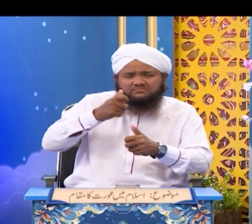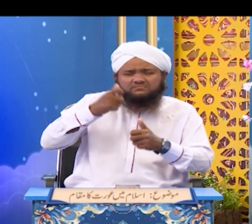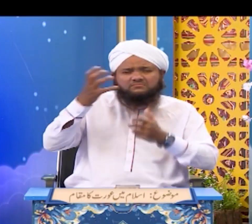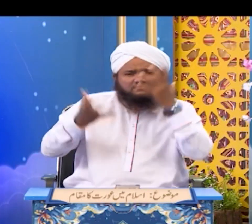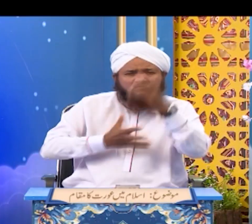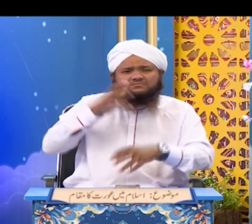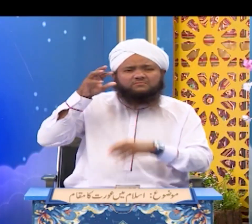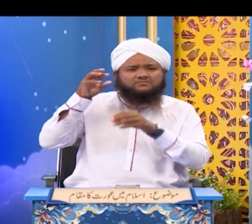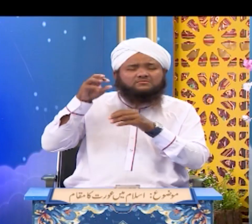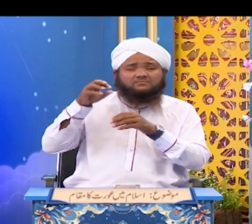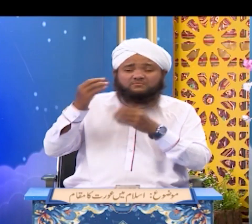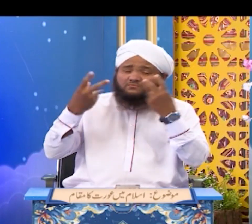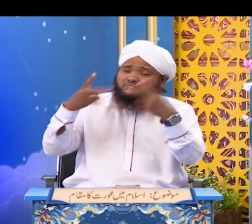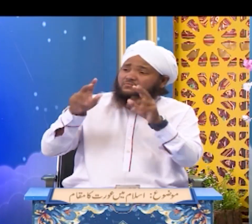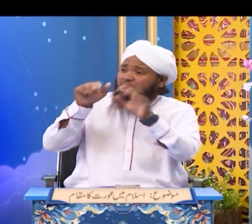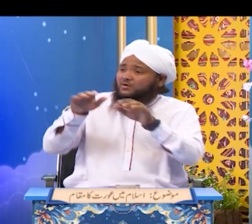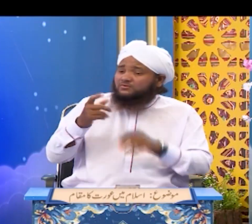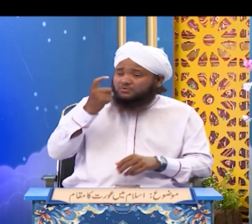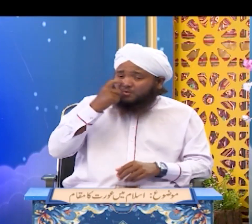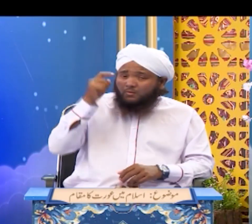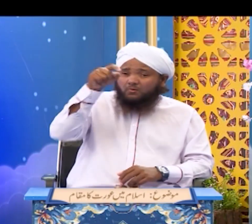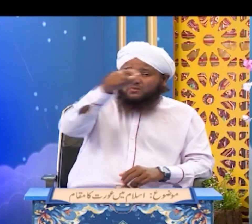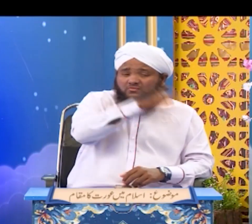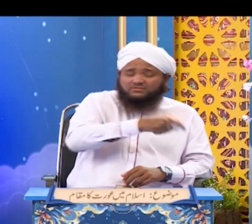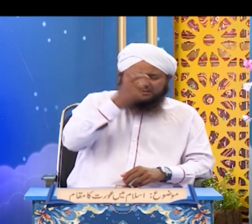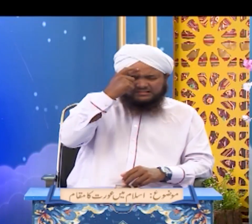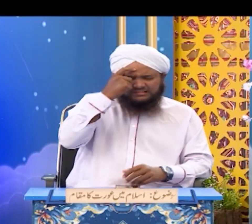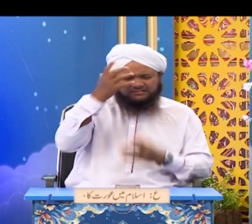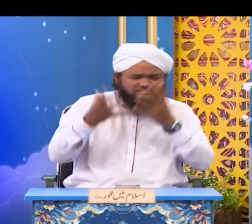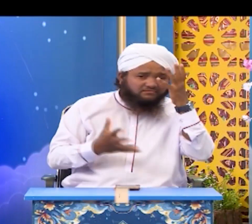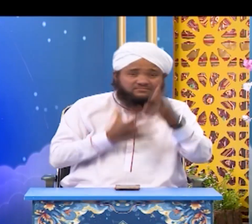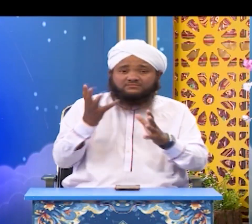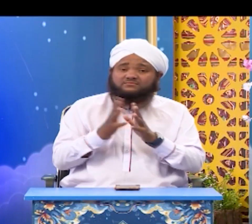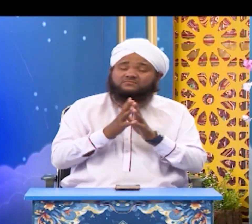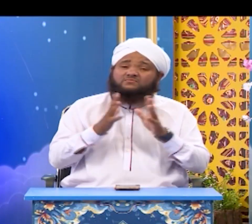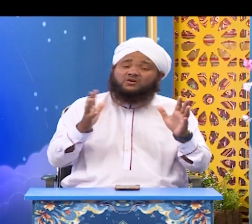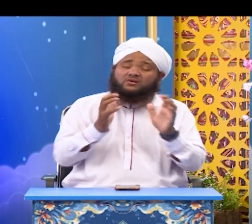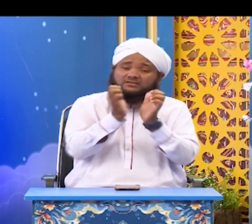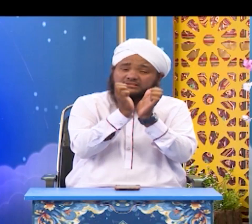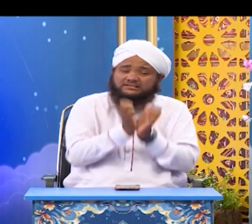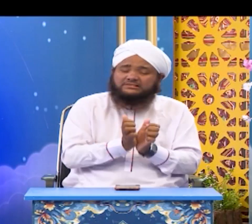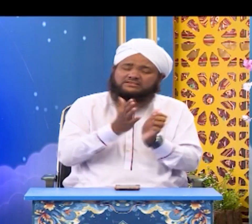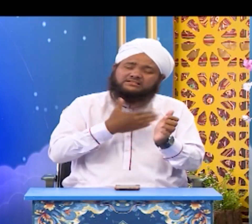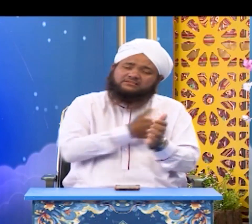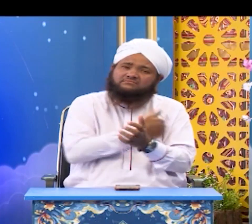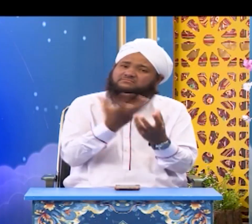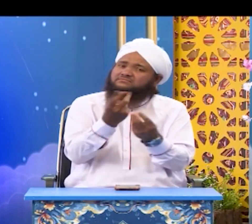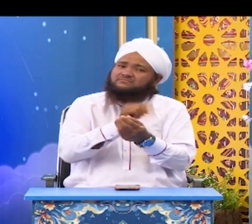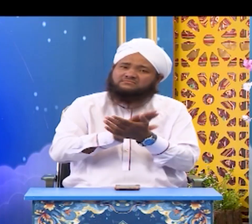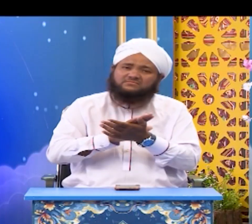تھیں، اور بیچاری مصیبت کی ماری عورتیں گھٹ گھٹ کر اپنی زندگی کے دن گزارتی تھیں۔ سالہ سال